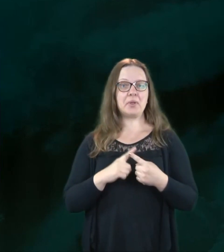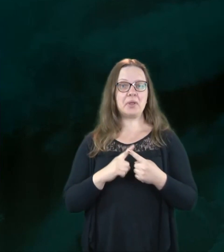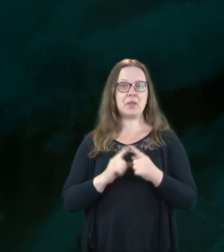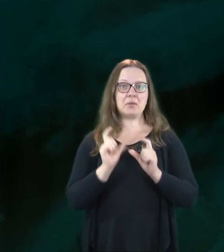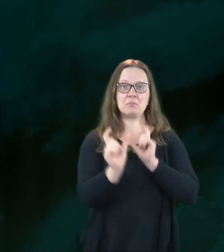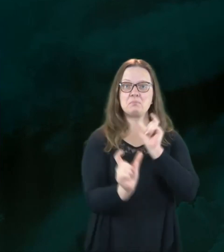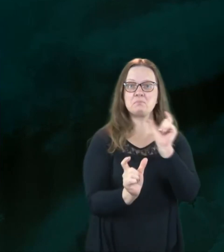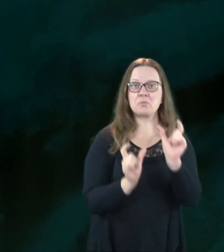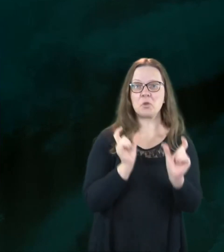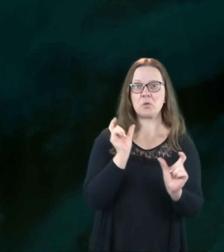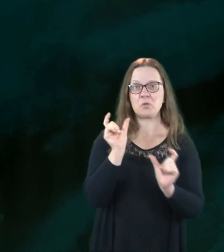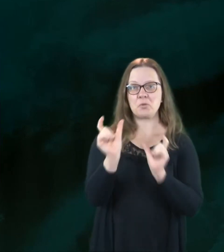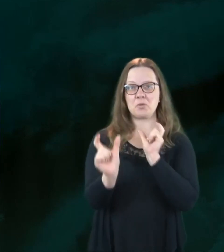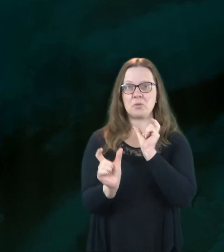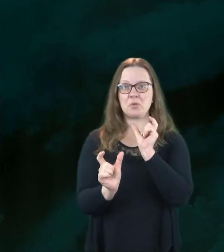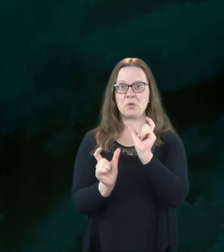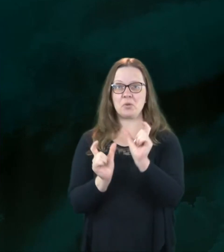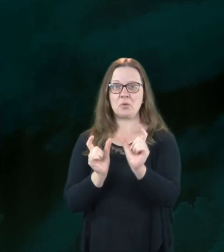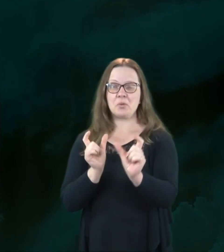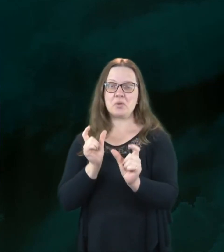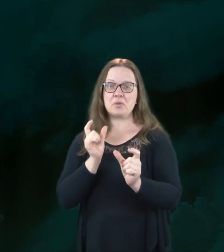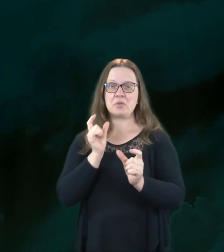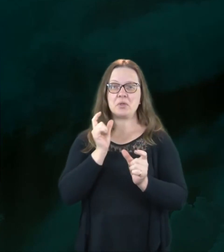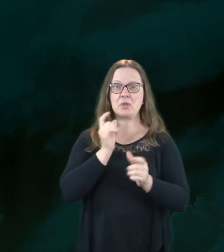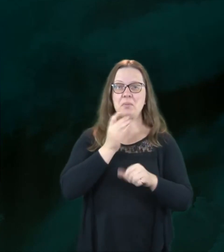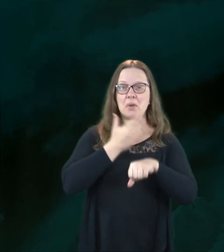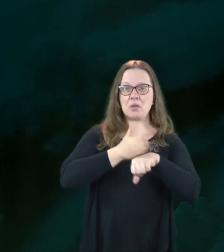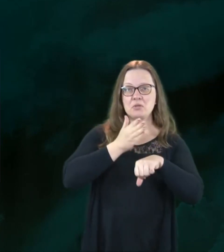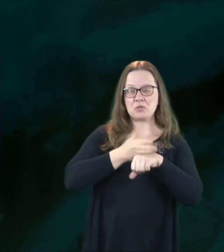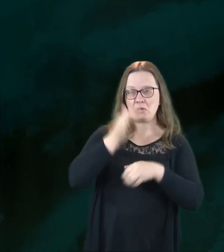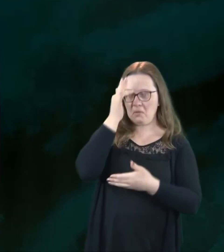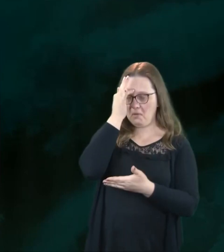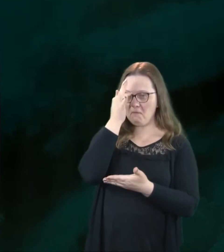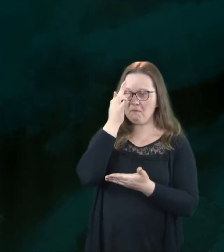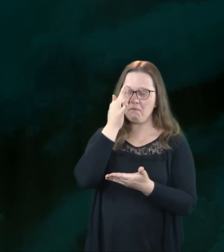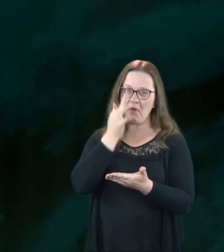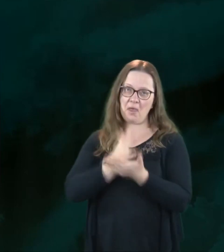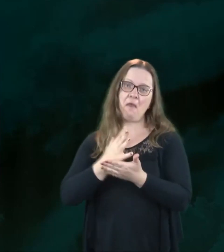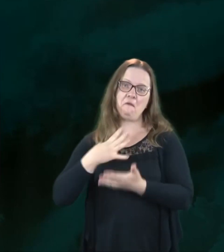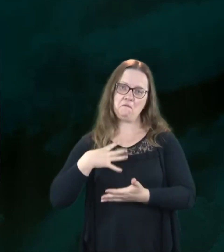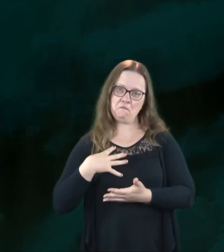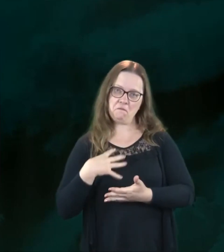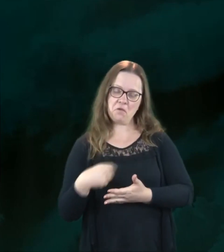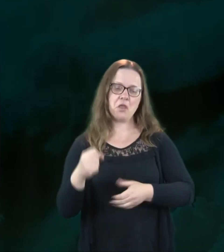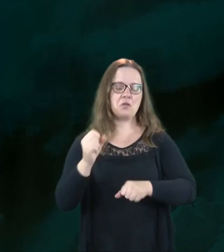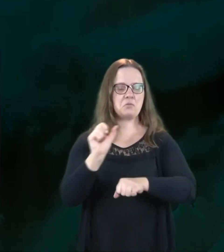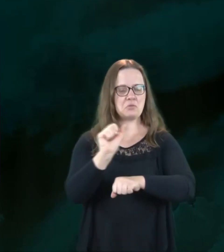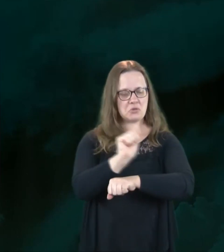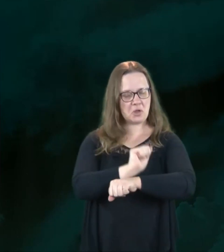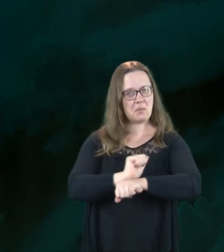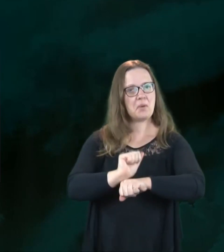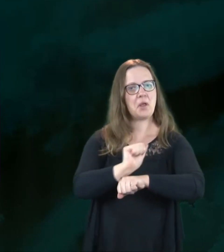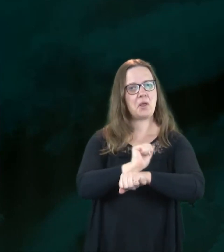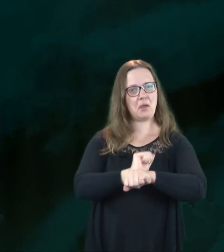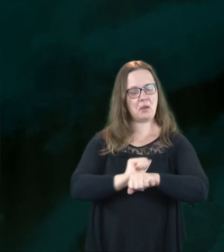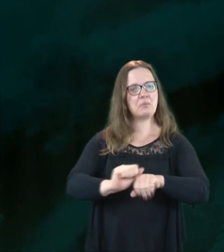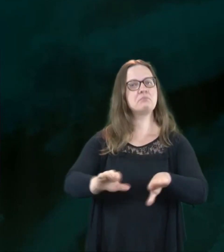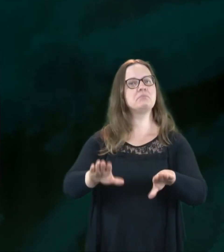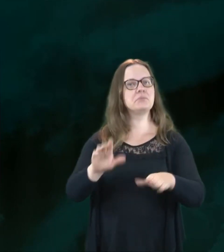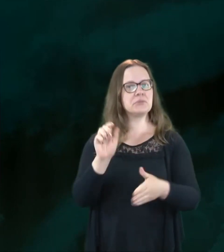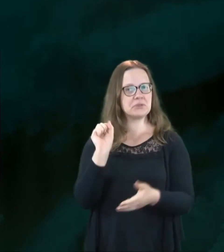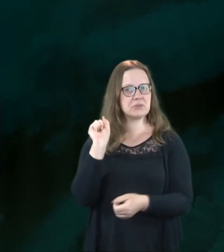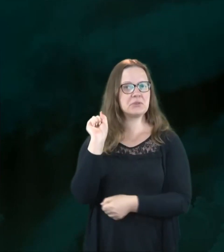são filhos de Abraão, porque Deus vai reconectar o homem novamente pela fé. Aleluia! Ora,